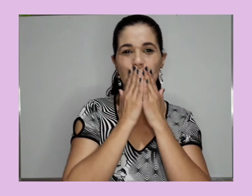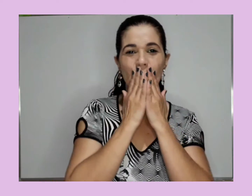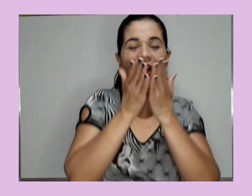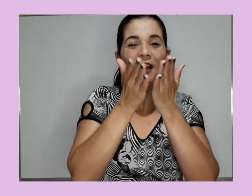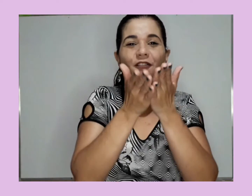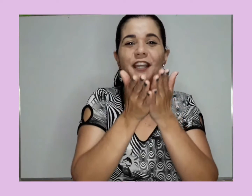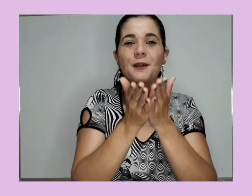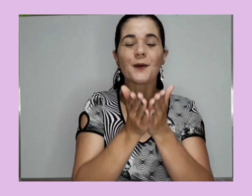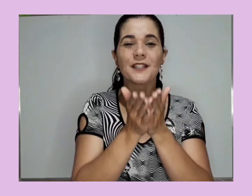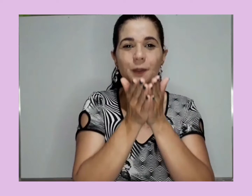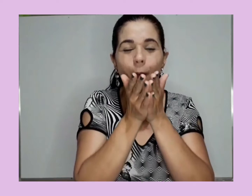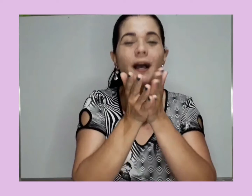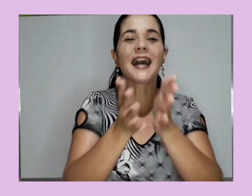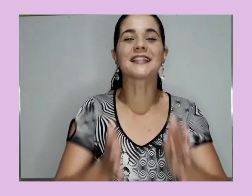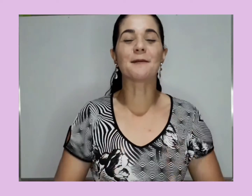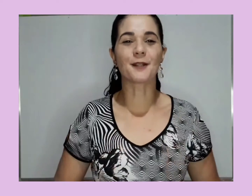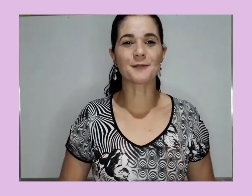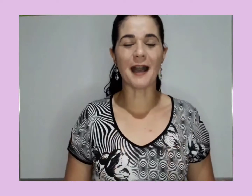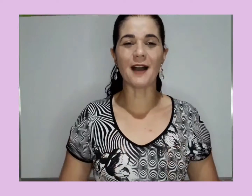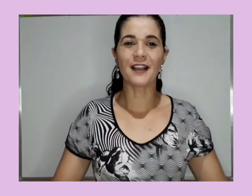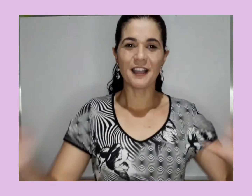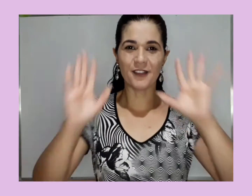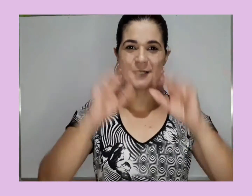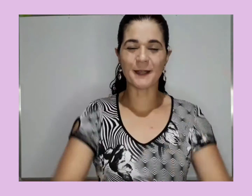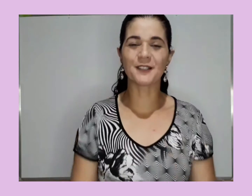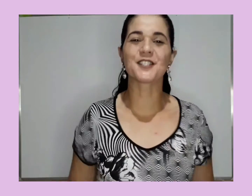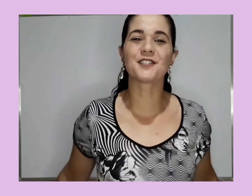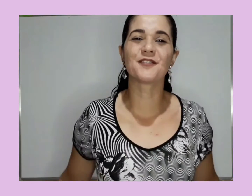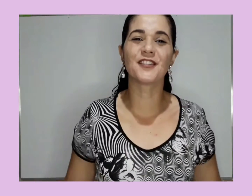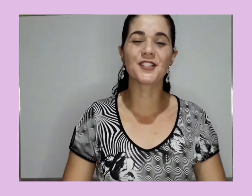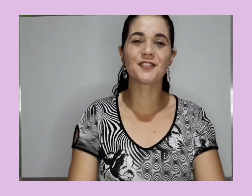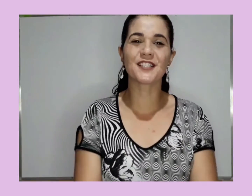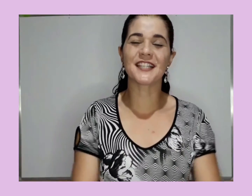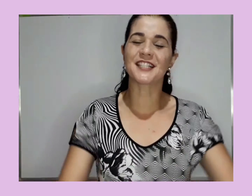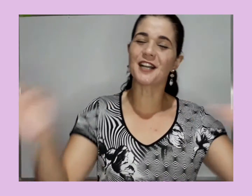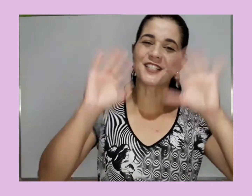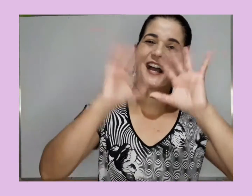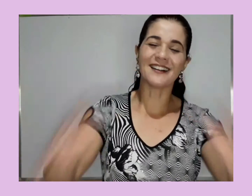Fiquem com Deus. Até a próxima aula. Fico esperando o vídeo de vocês. Tchau, tchau.